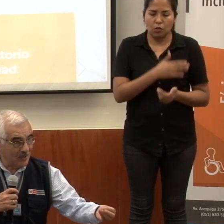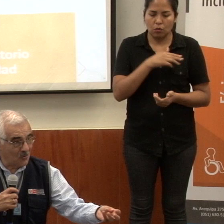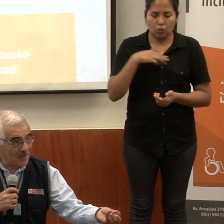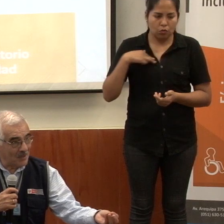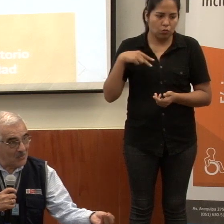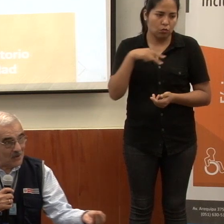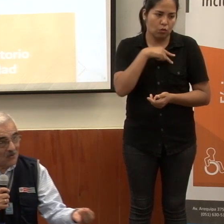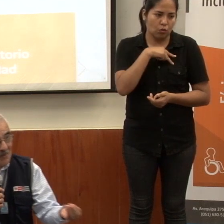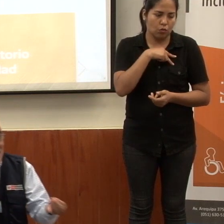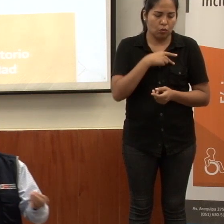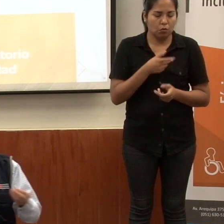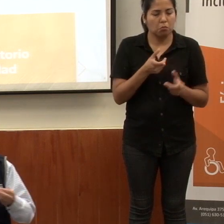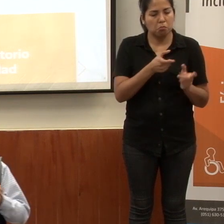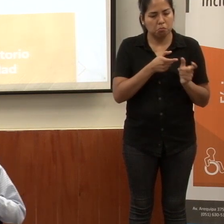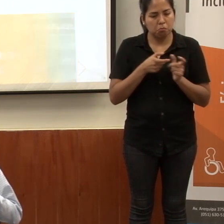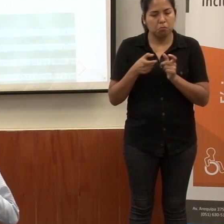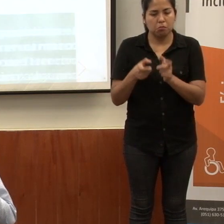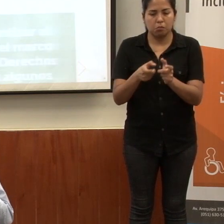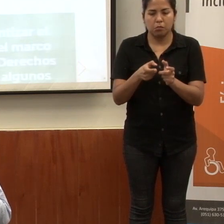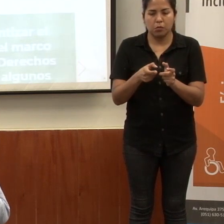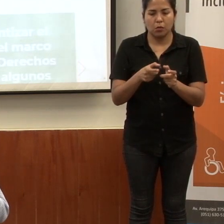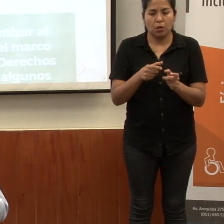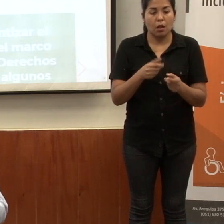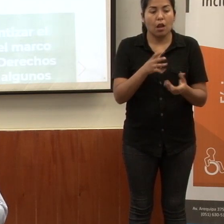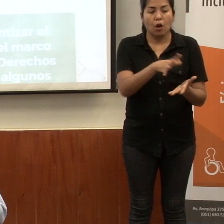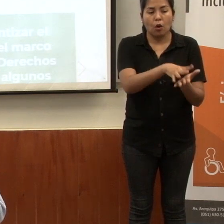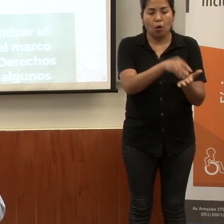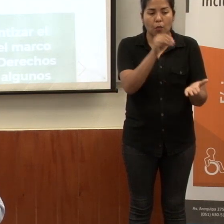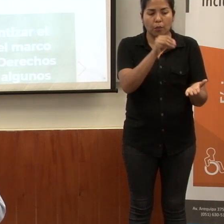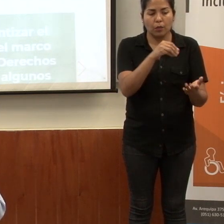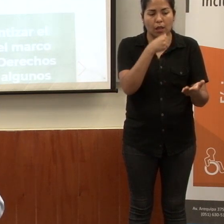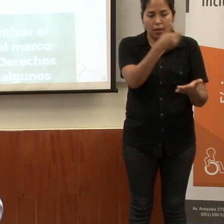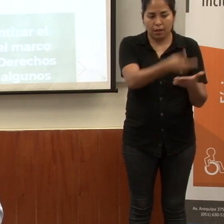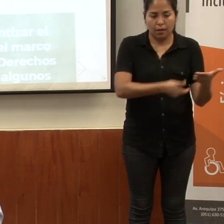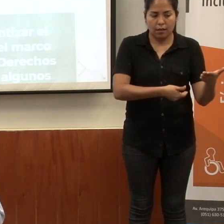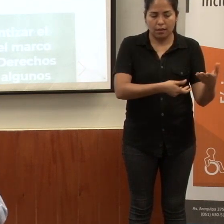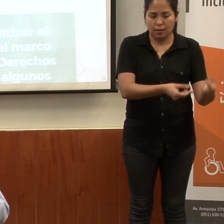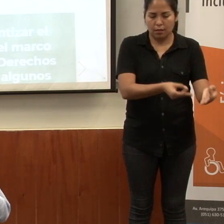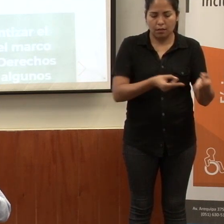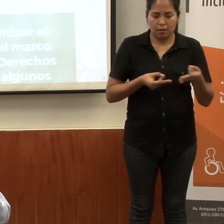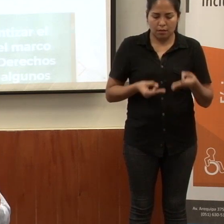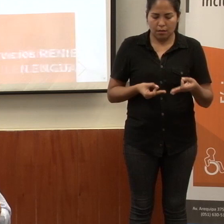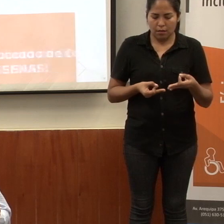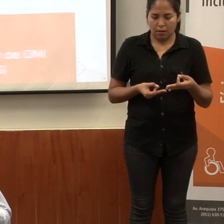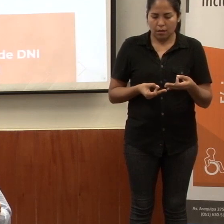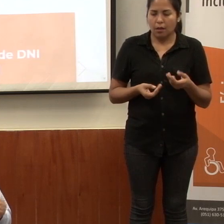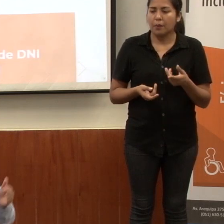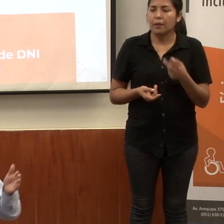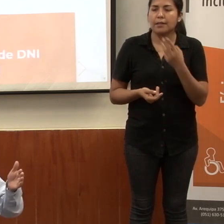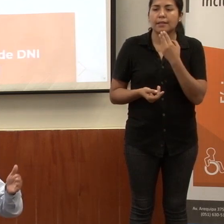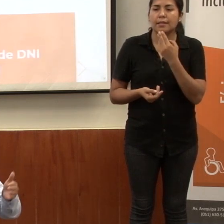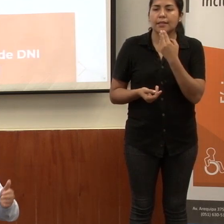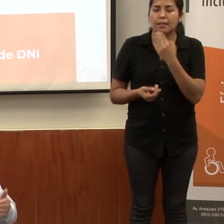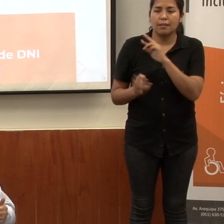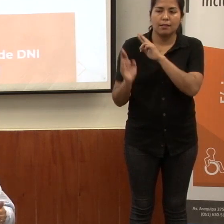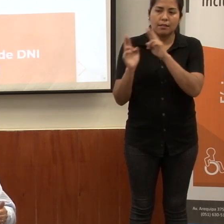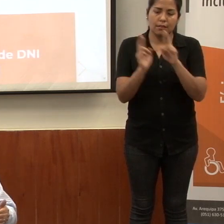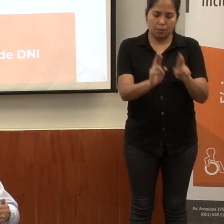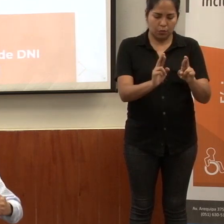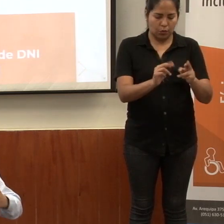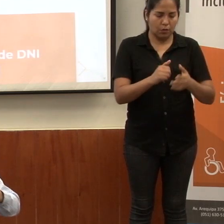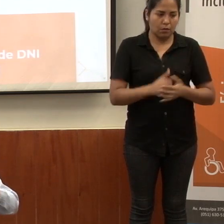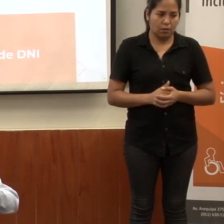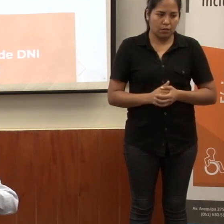se cumpla. Nos mandan una copia a nosotros y nosotros estamos monitoreando, tengo una trabajadora social, de que le cumplan y que les asignen